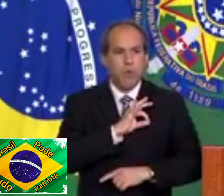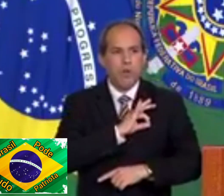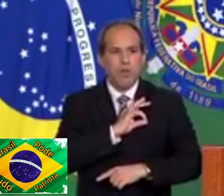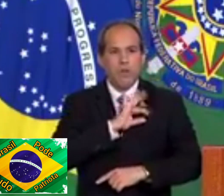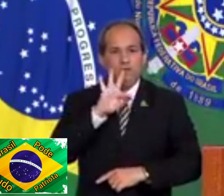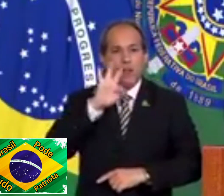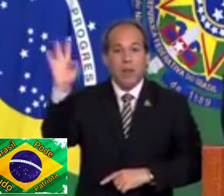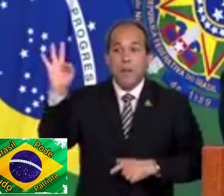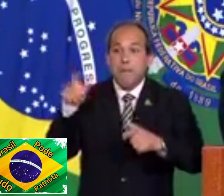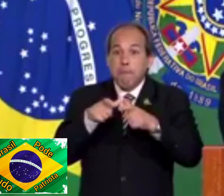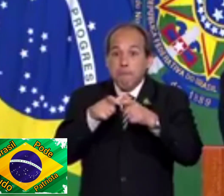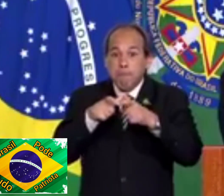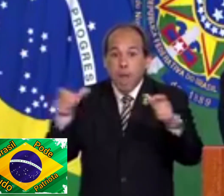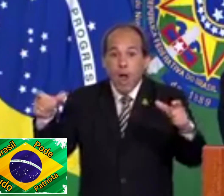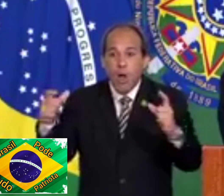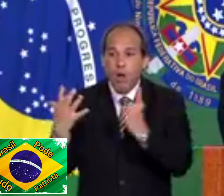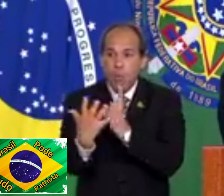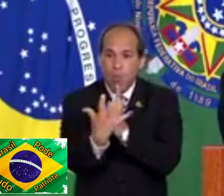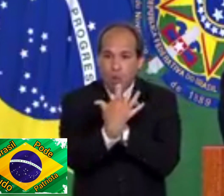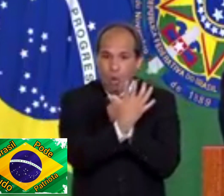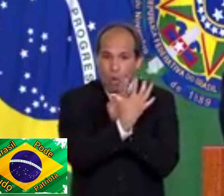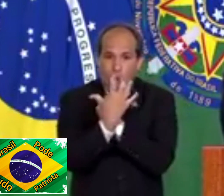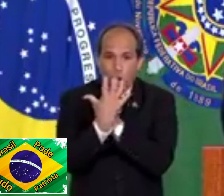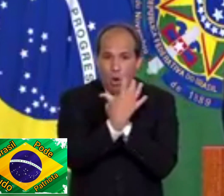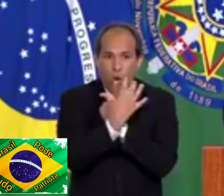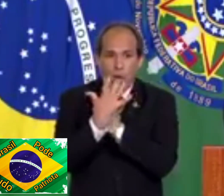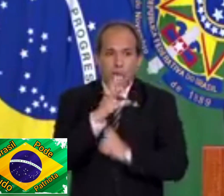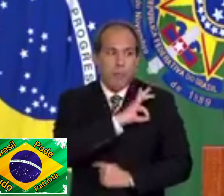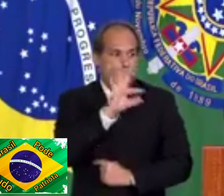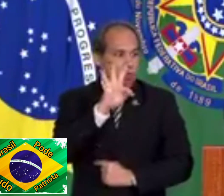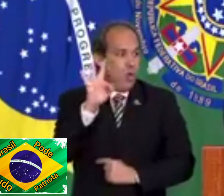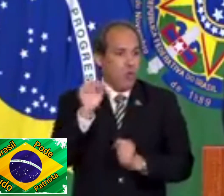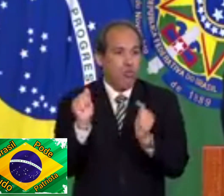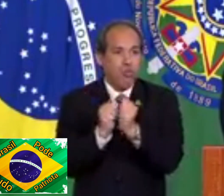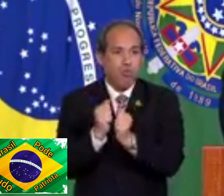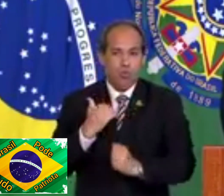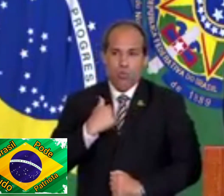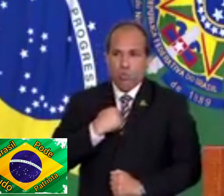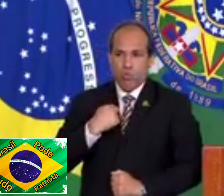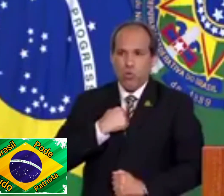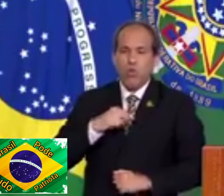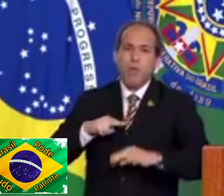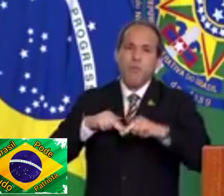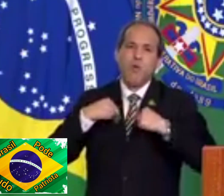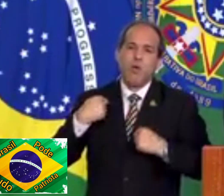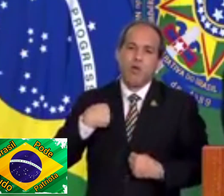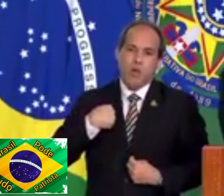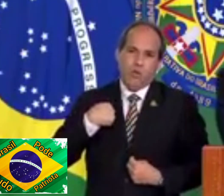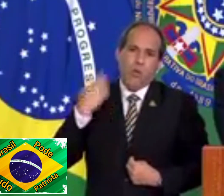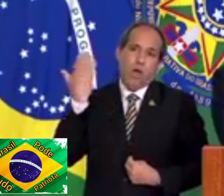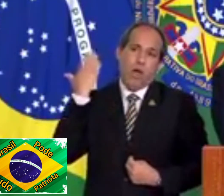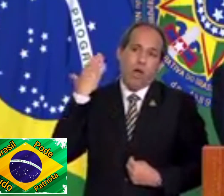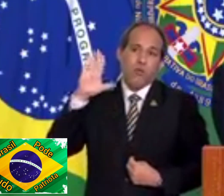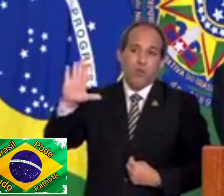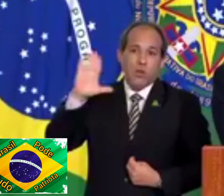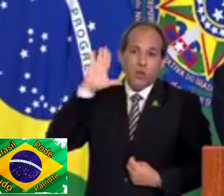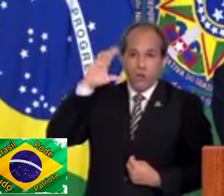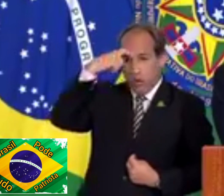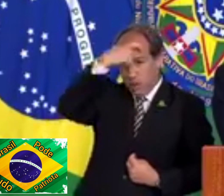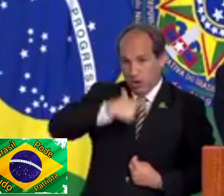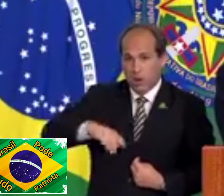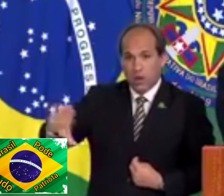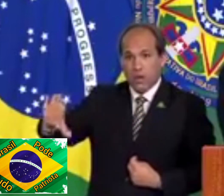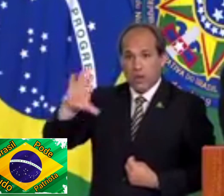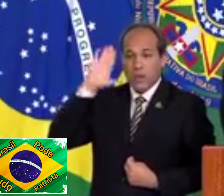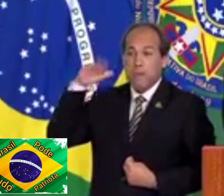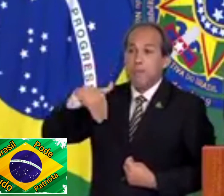efetivo da Polícia Federal ao meu lado, por ser o candidato, naquele momento, que o